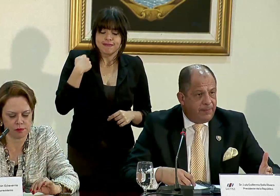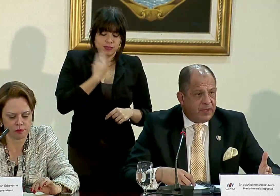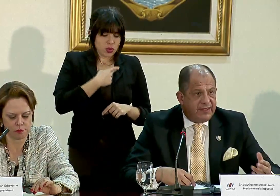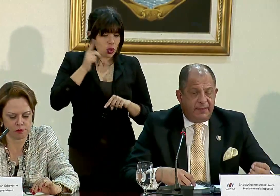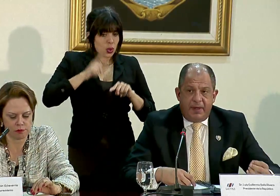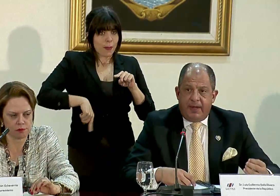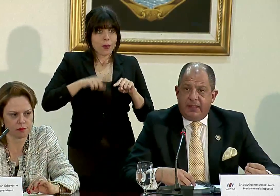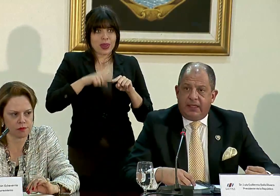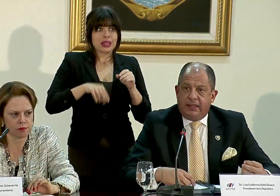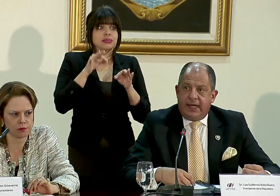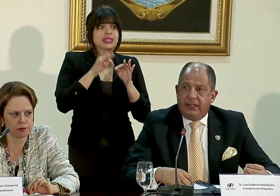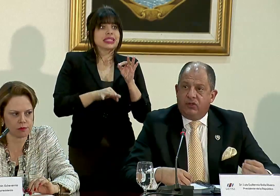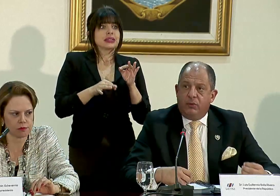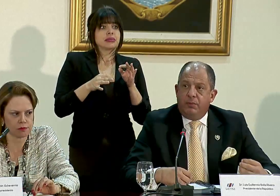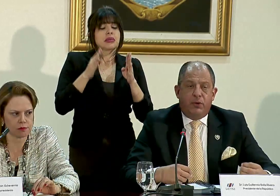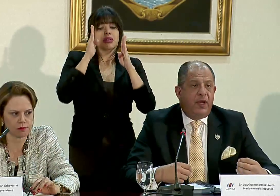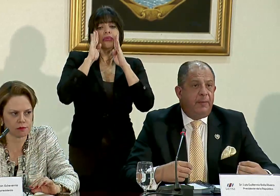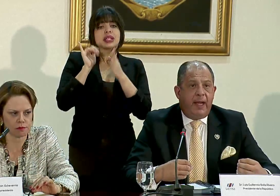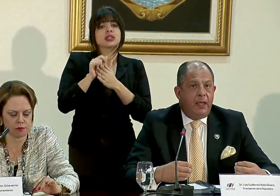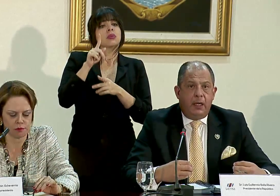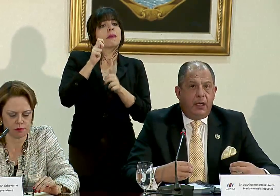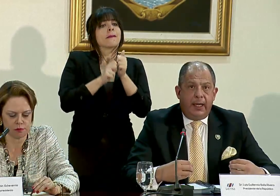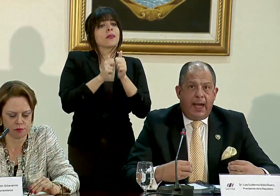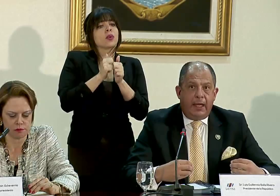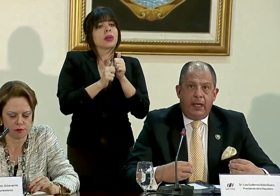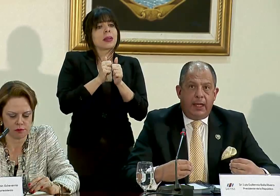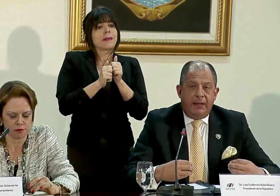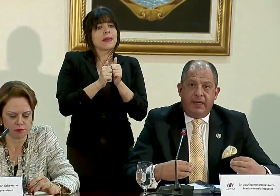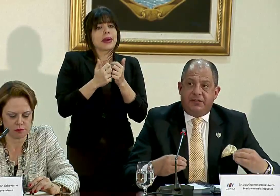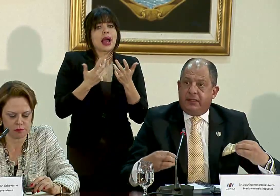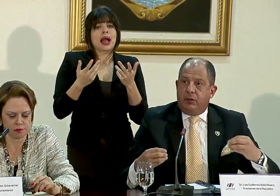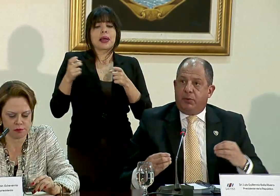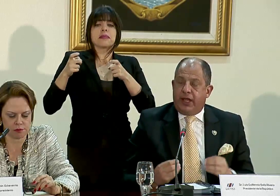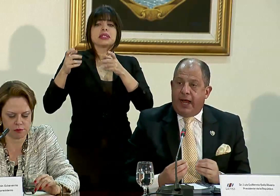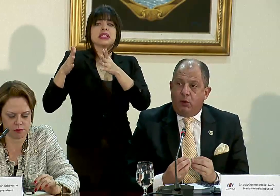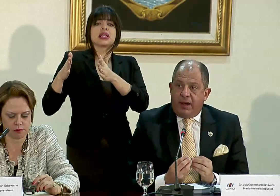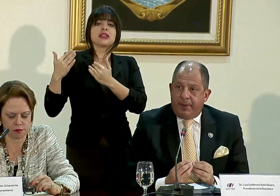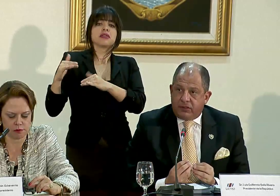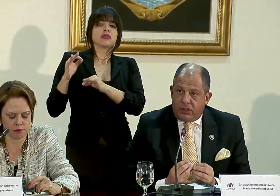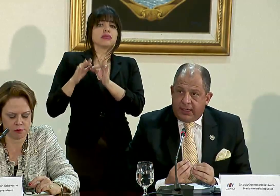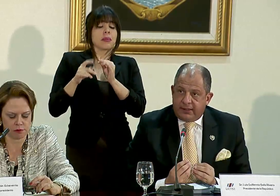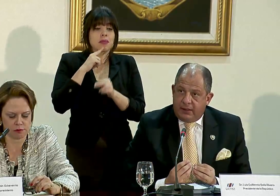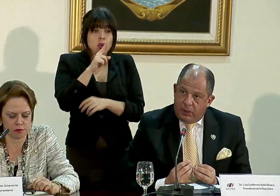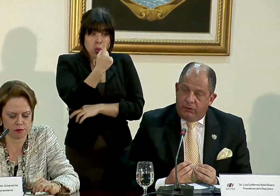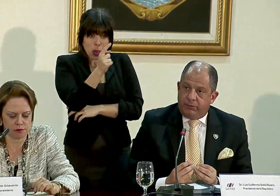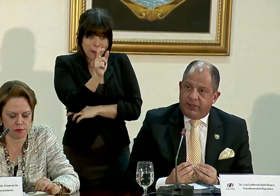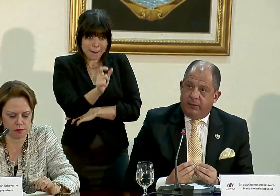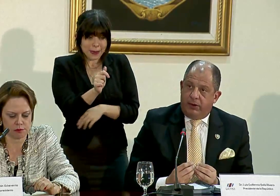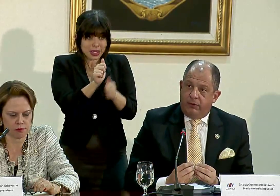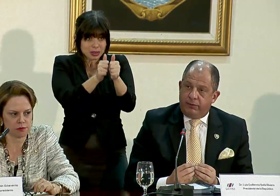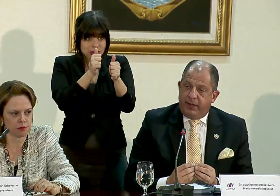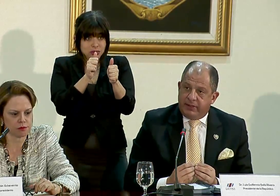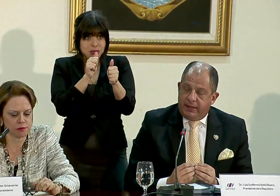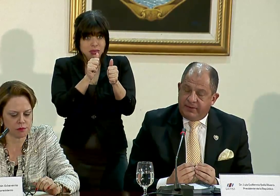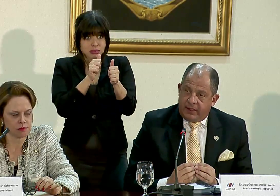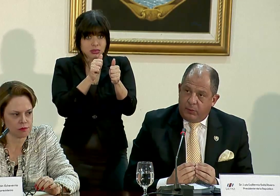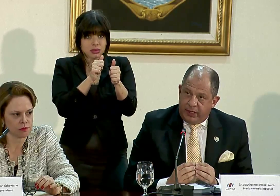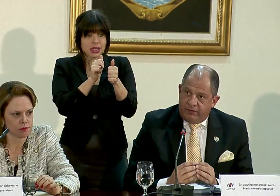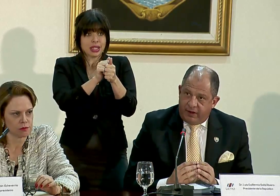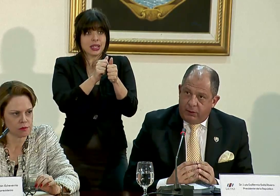podemos simplemente tratar esto como un problema administrativo porque a una persona que se le muere